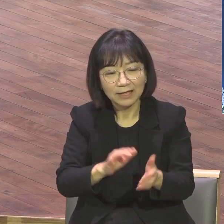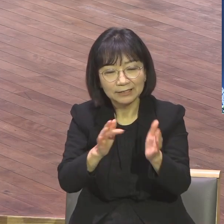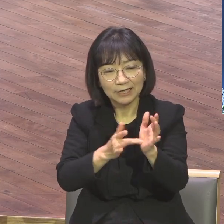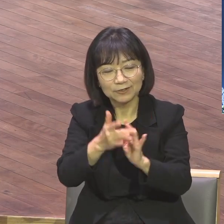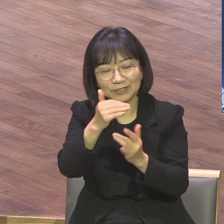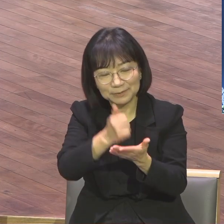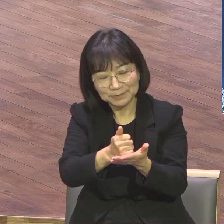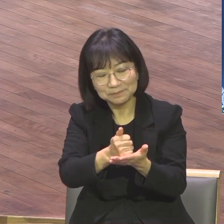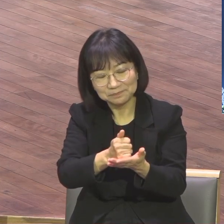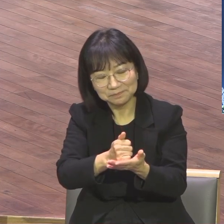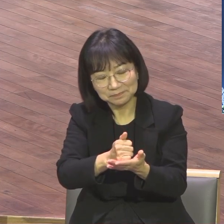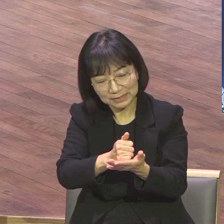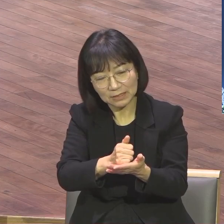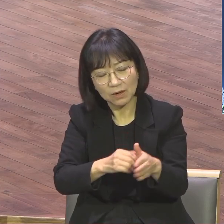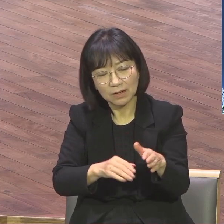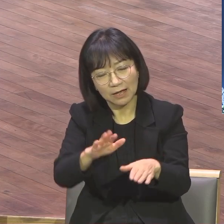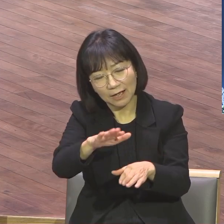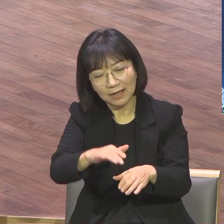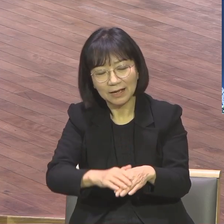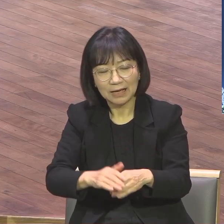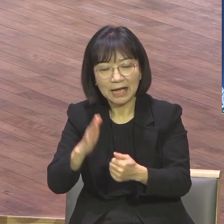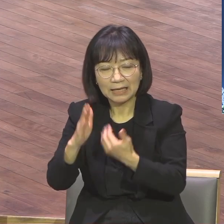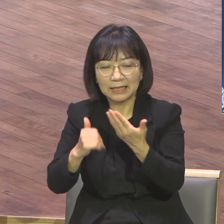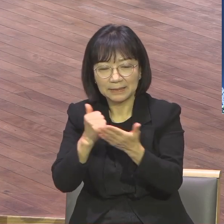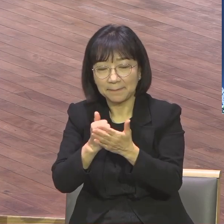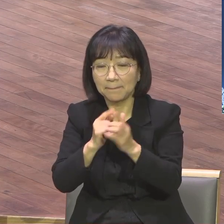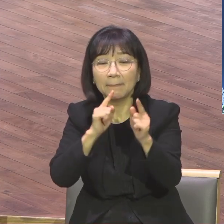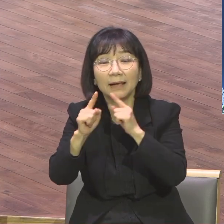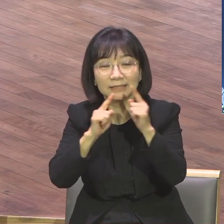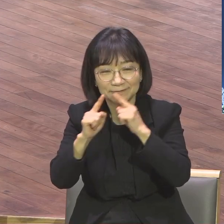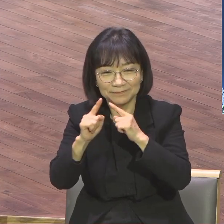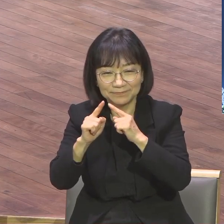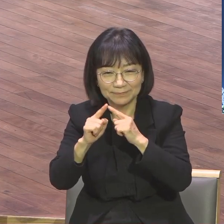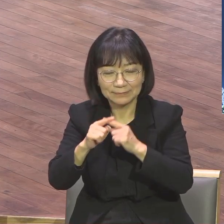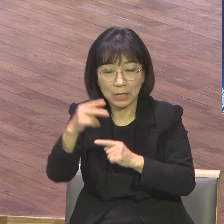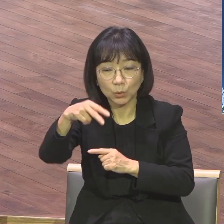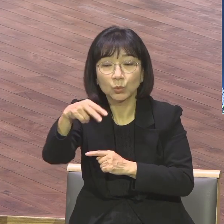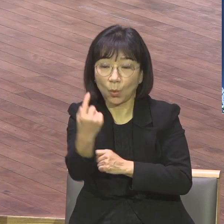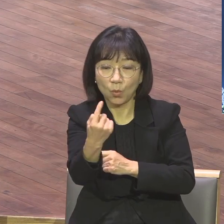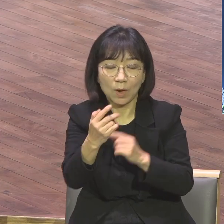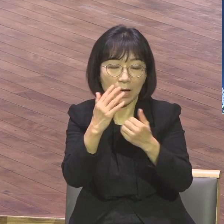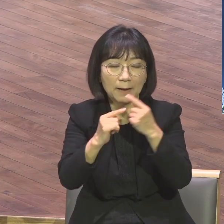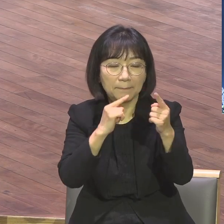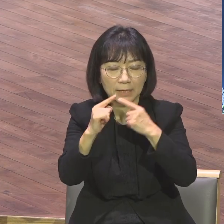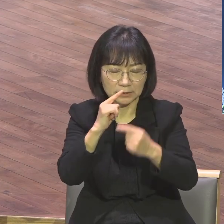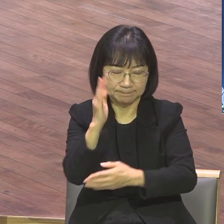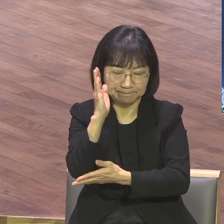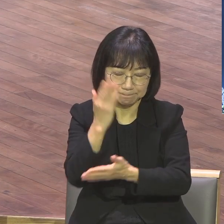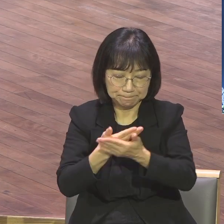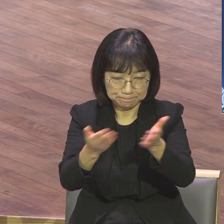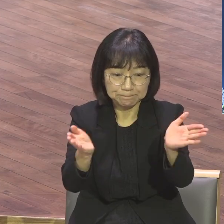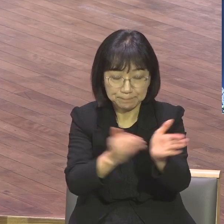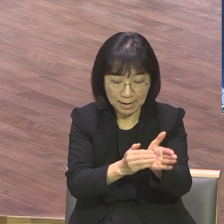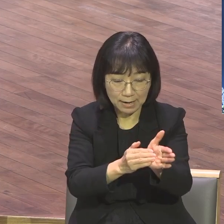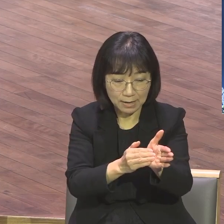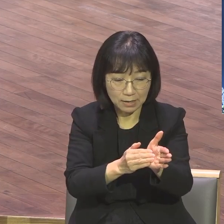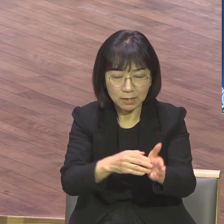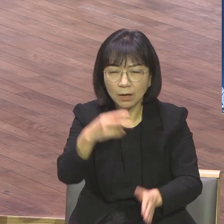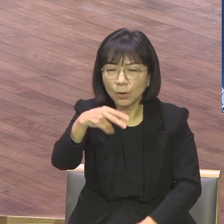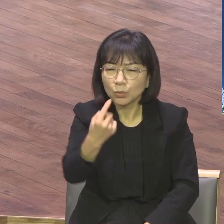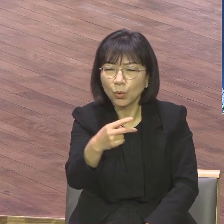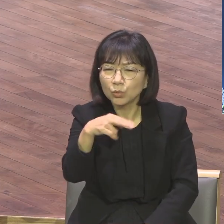돌이켜서 하나님의 도를 전했다. 그렇게 말씀하고 있어요. 도가 뭐냐?